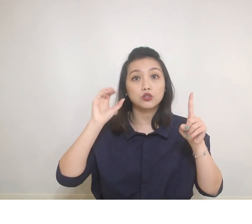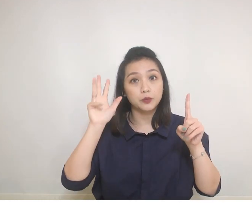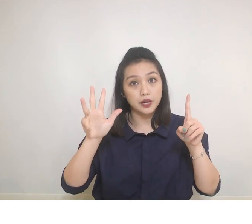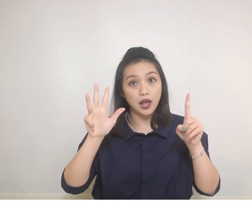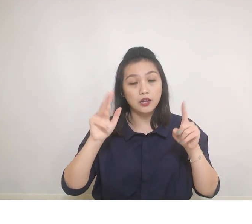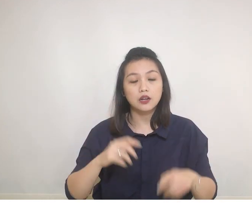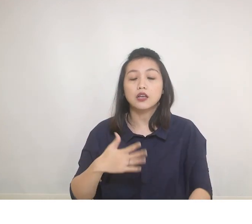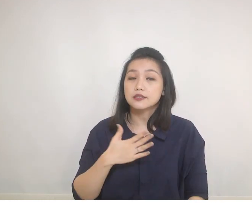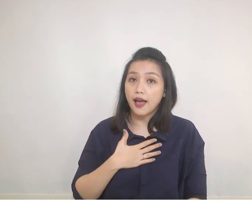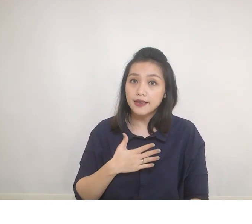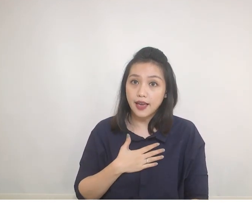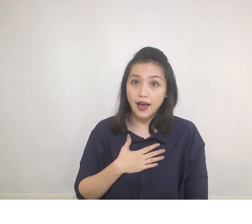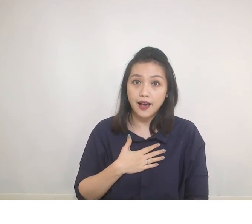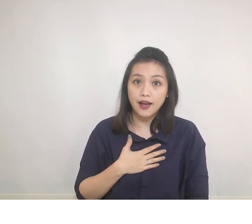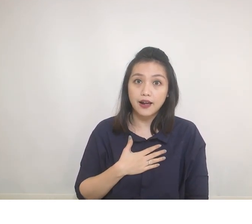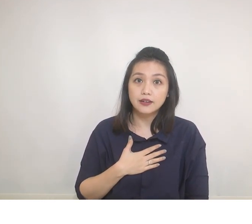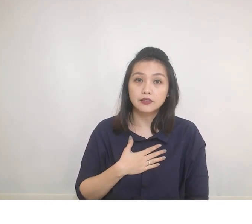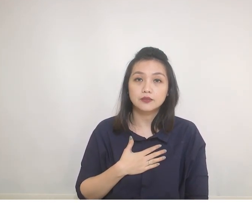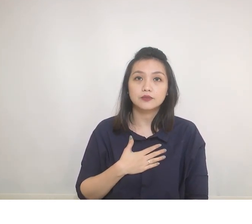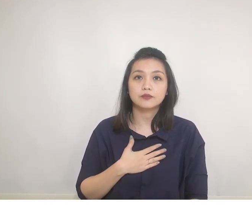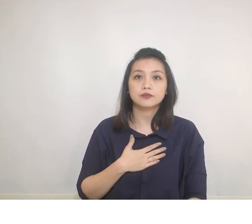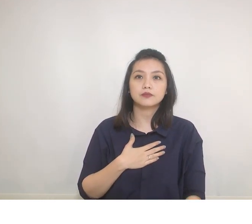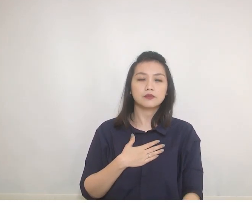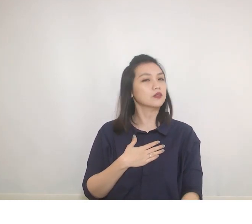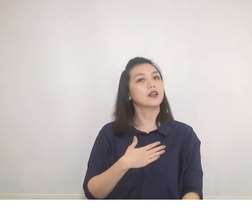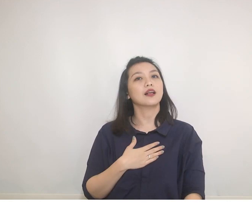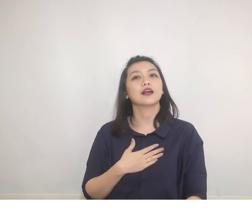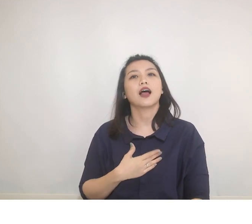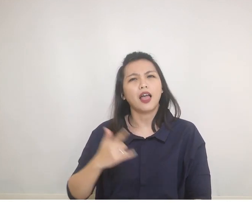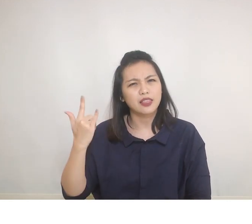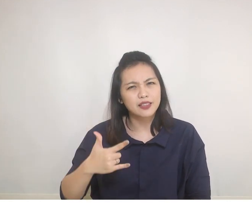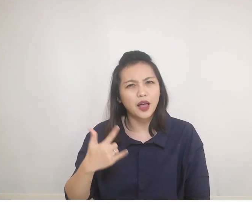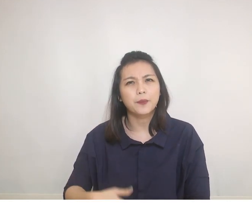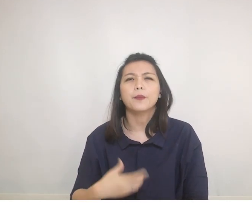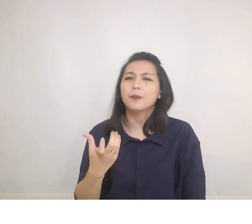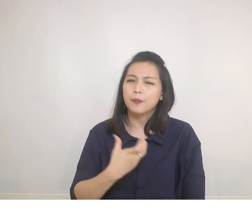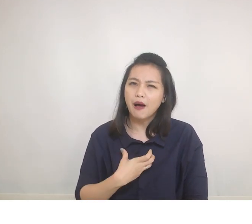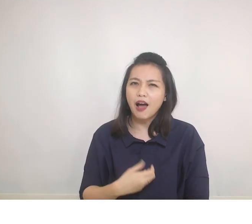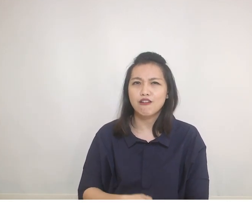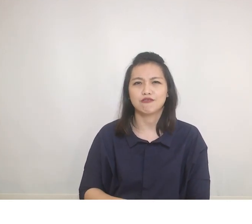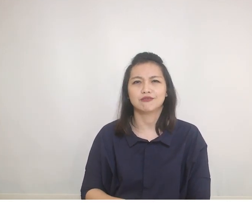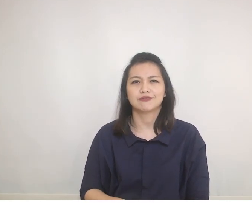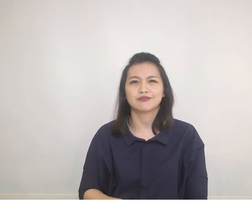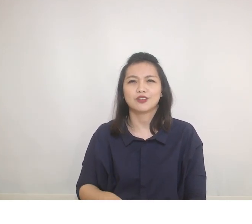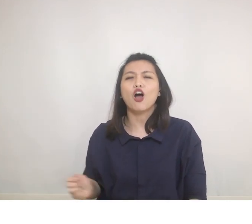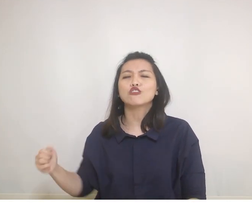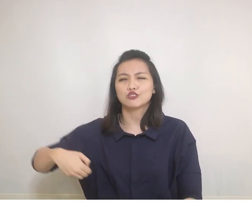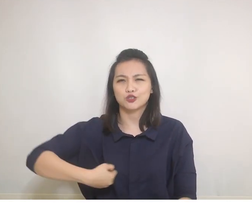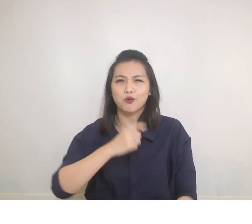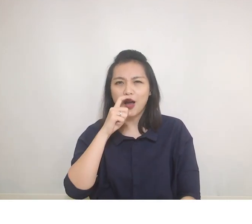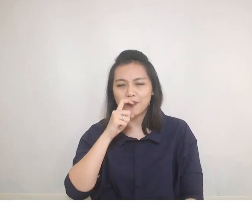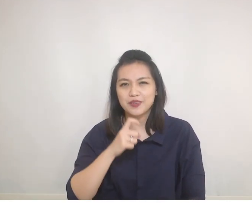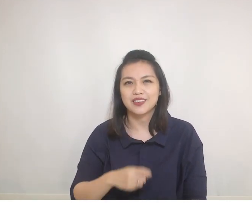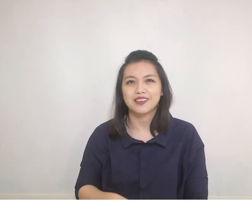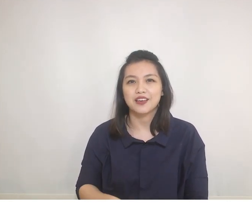berkata, tunggu saja, promosi itu datangnya dari Tuhan. Itu saya heran ya, karena di satu